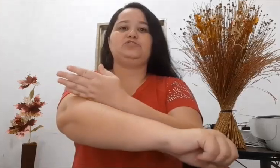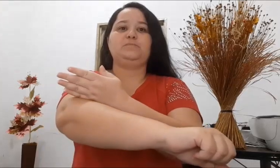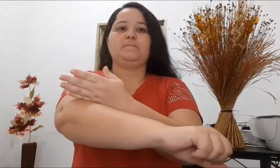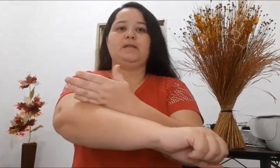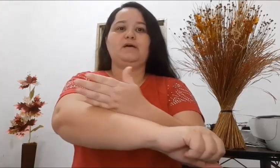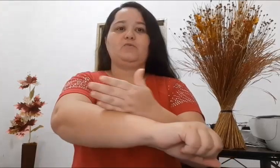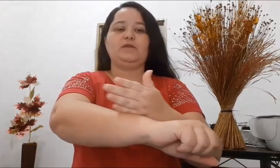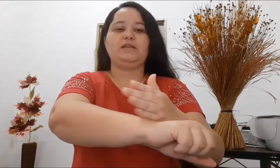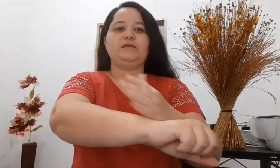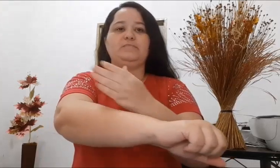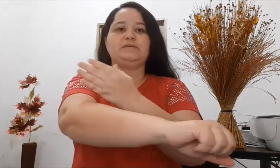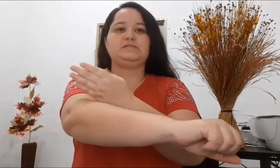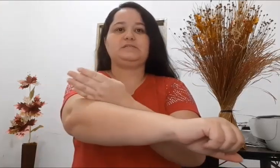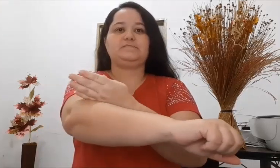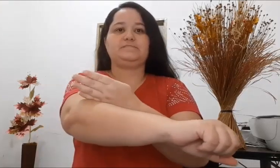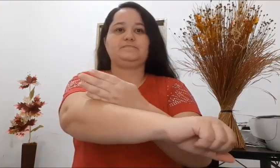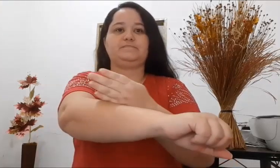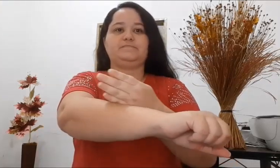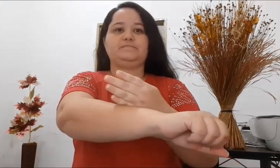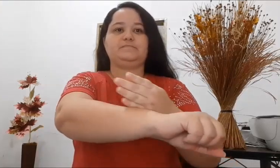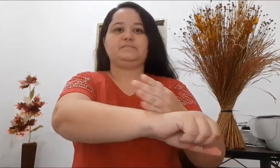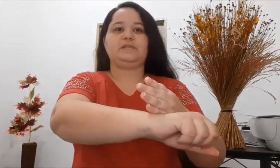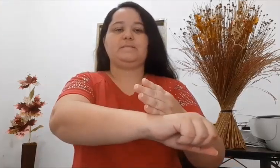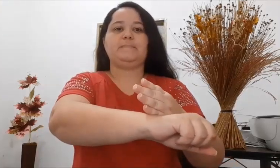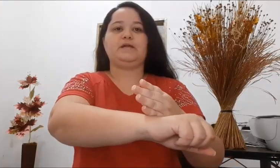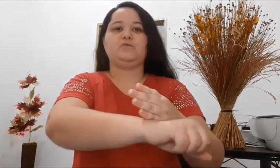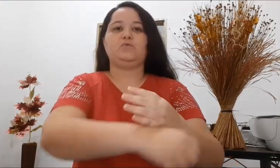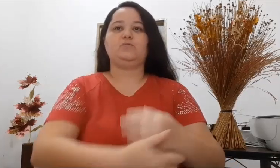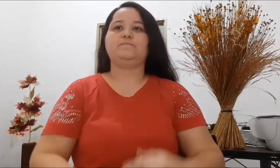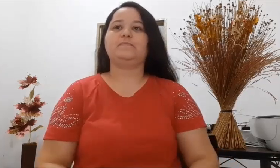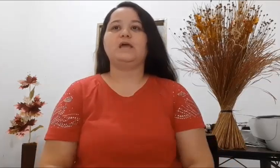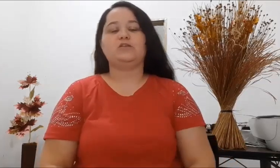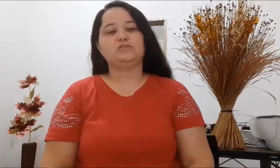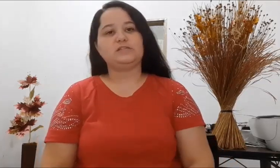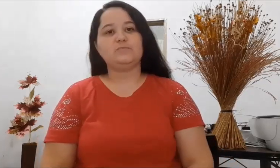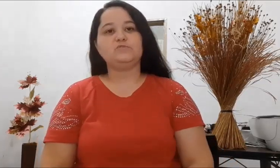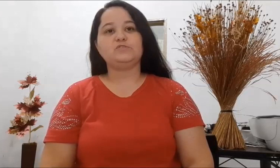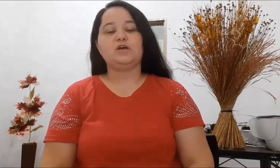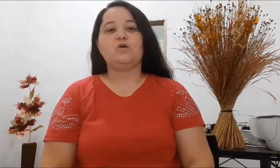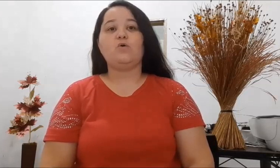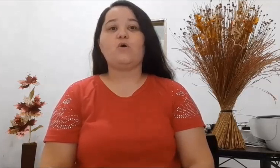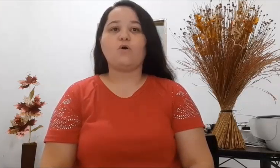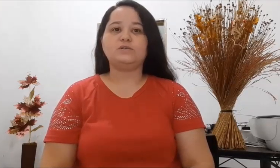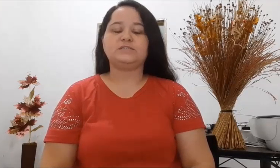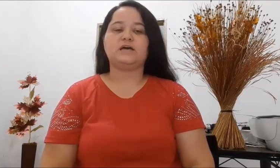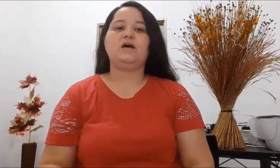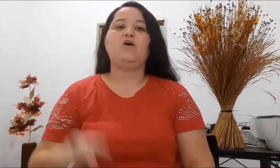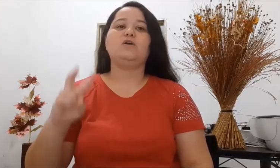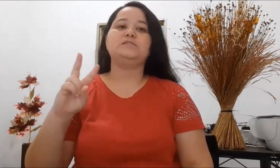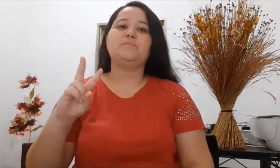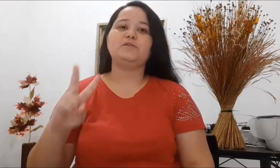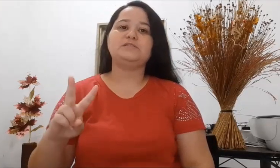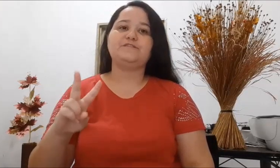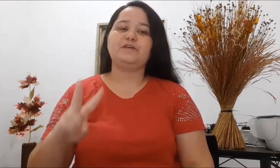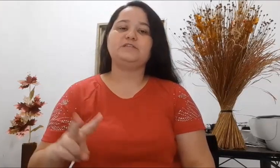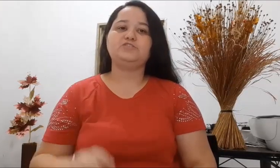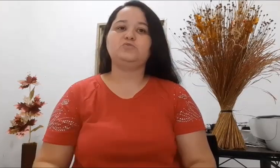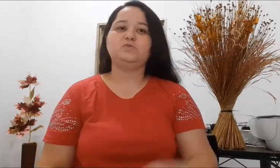de branco em Libras. Branco. Nós temos o rosa. Rosa pode ser feita de